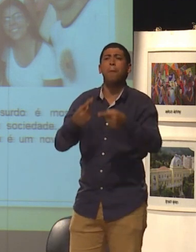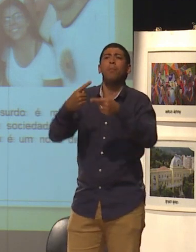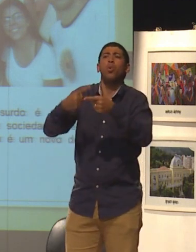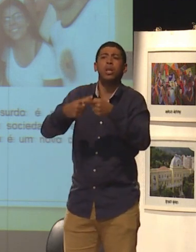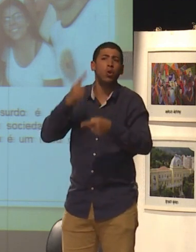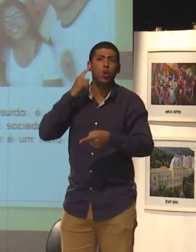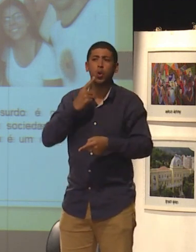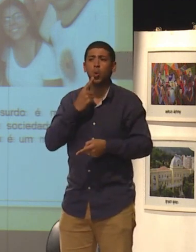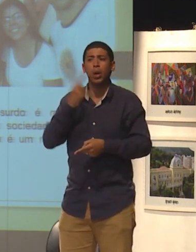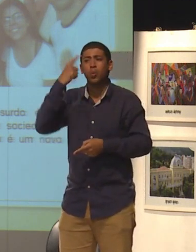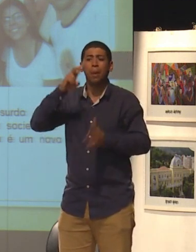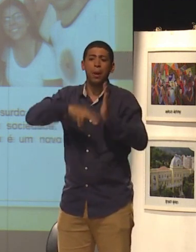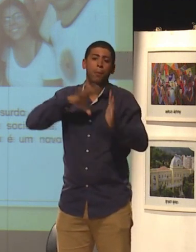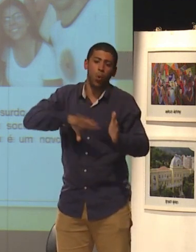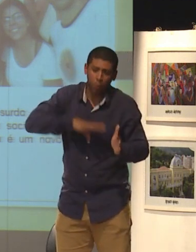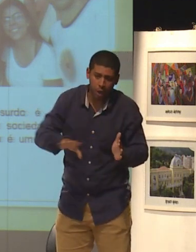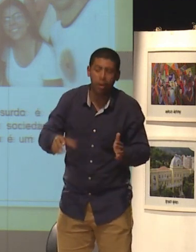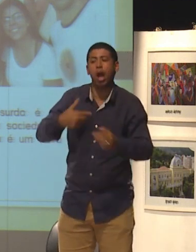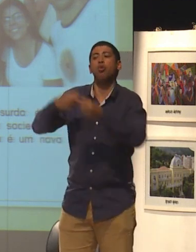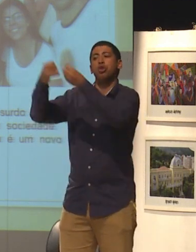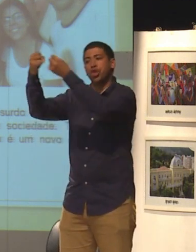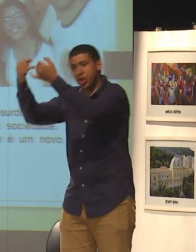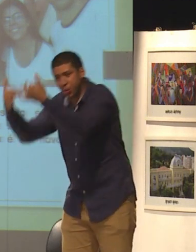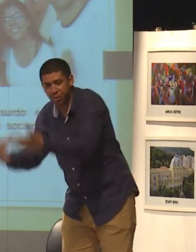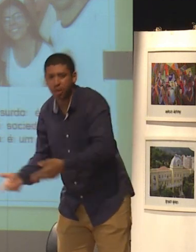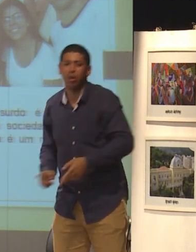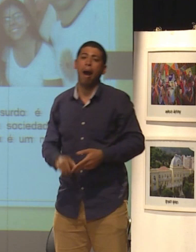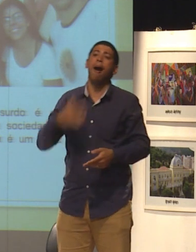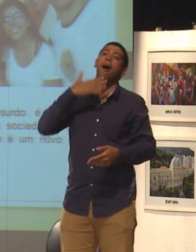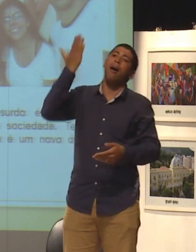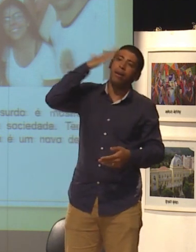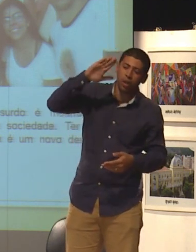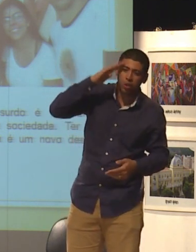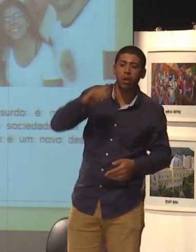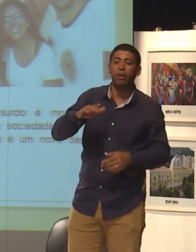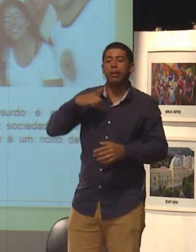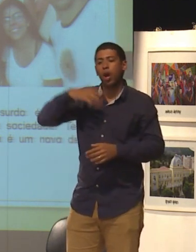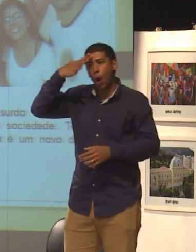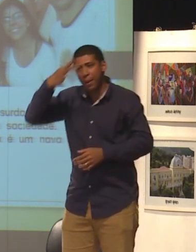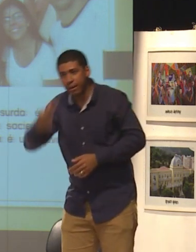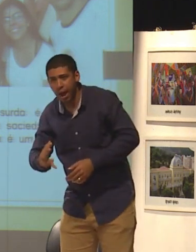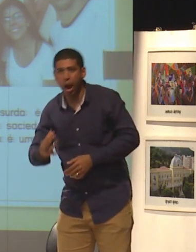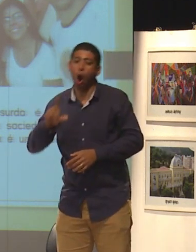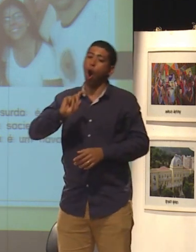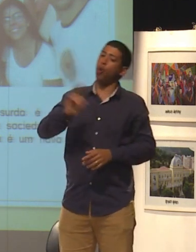pessoa ouvinte me pergunta, fala assim, por que surdo não sabe ler português? Aí eu explico. Ah, tá. Tem